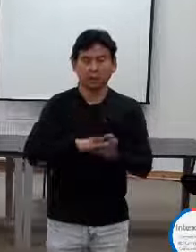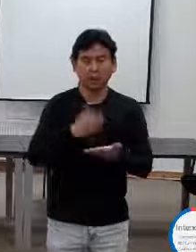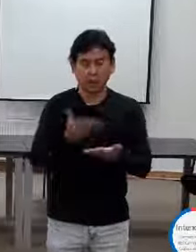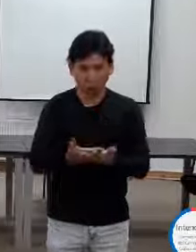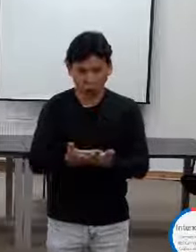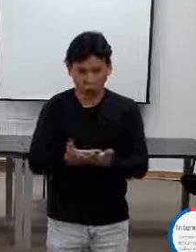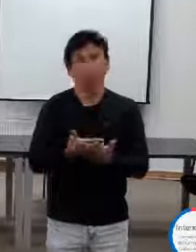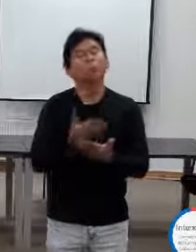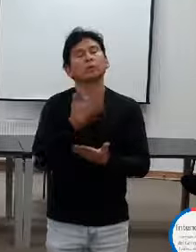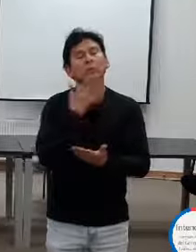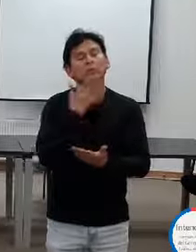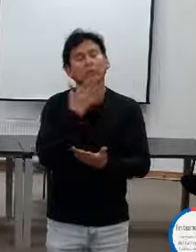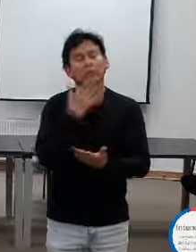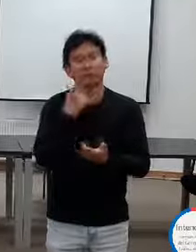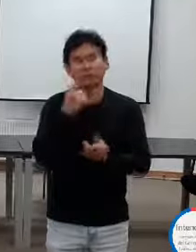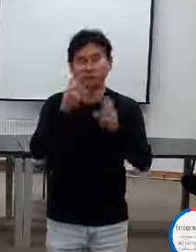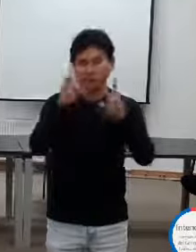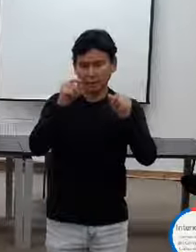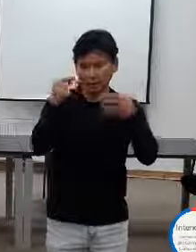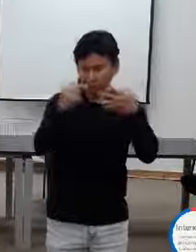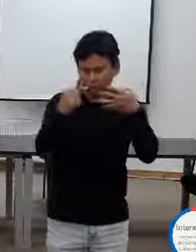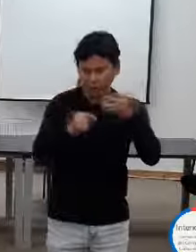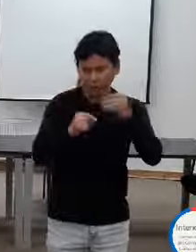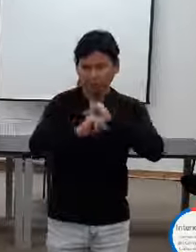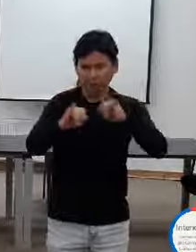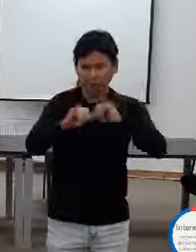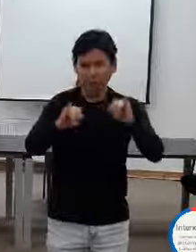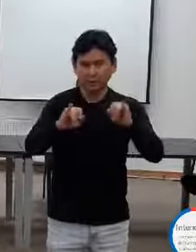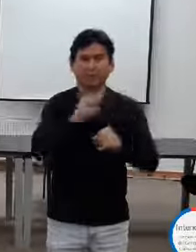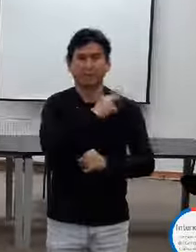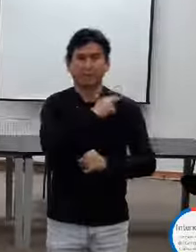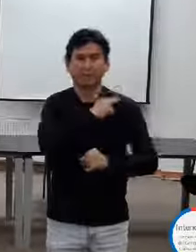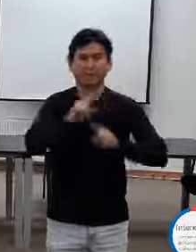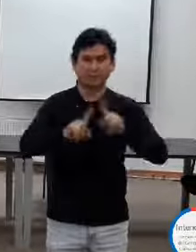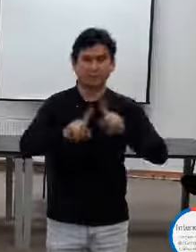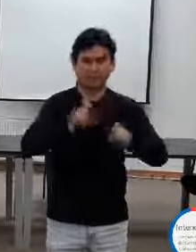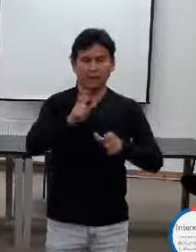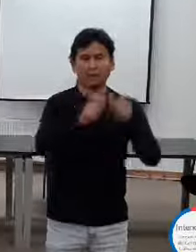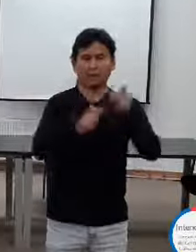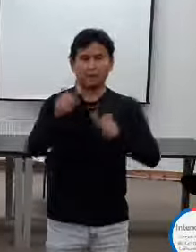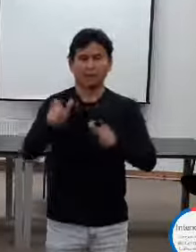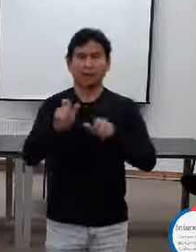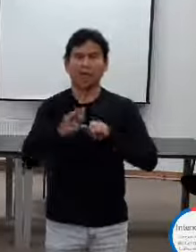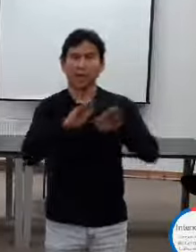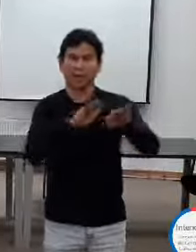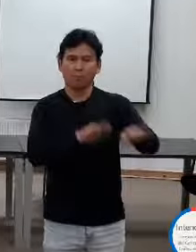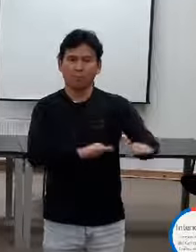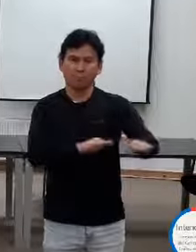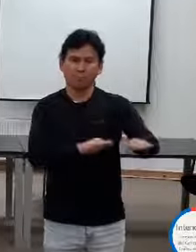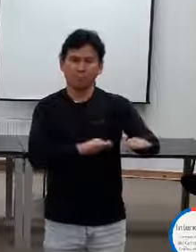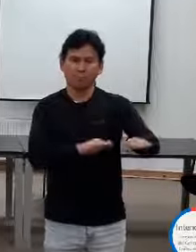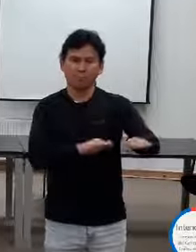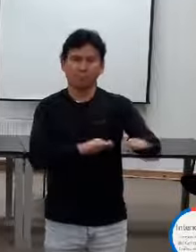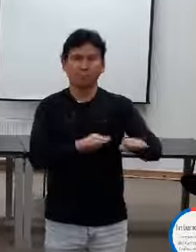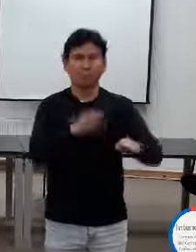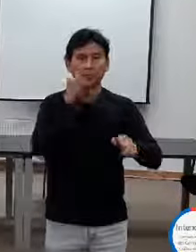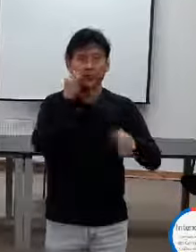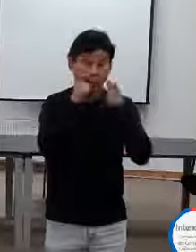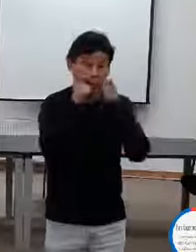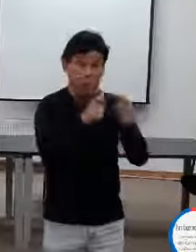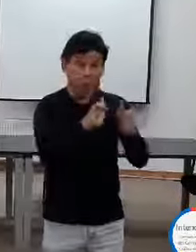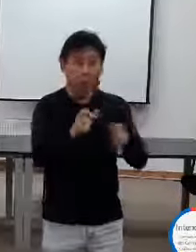salud que allí labora, como también las indicaciones que hace llegar el jefe de la defensa al personal que presta apoyo tanto para la